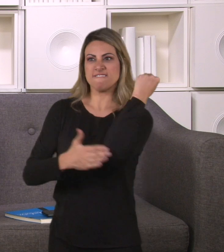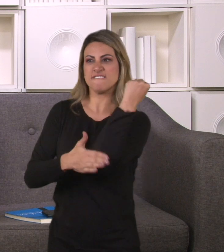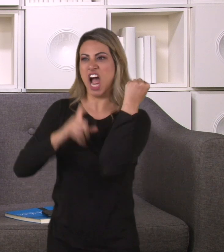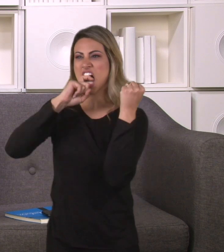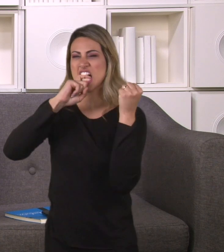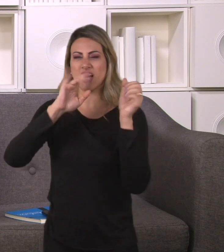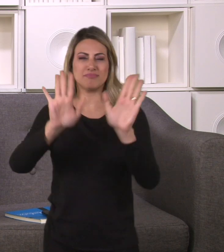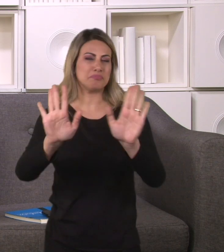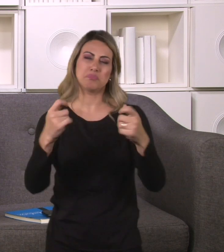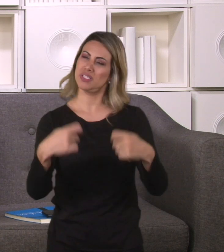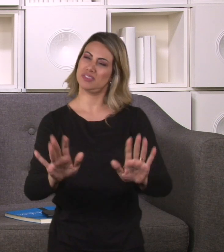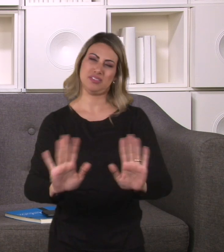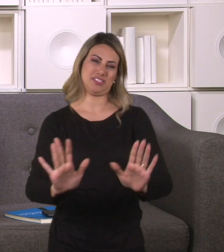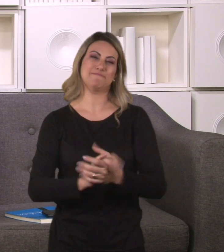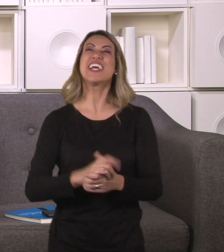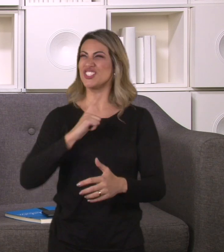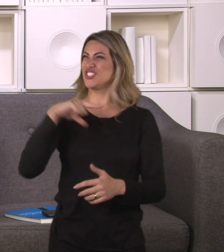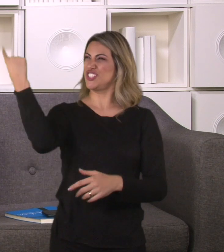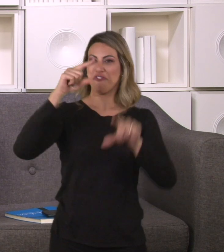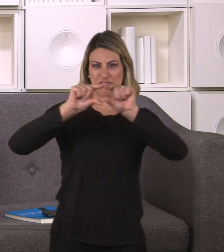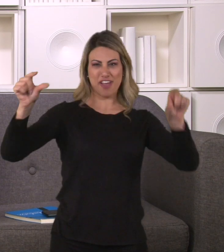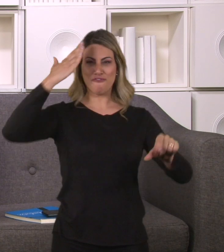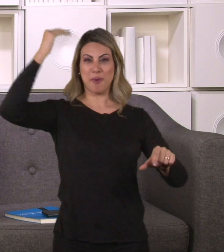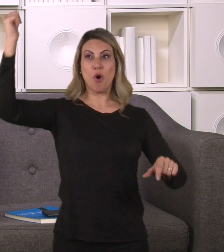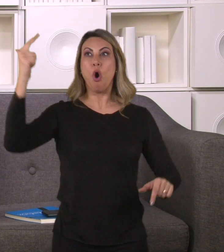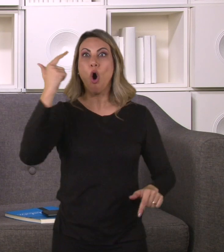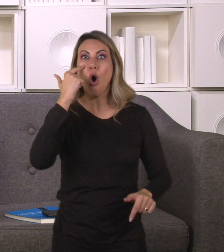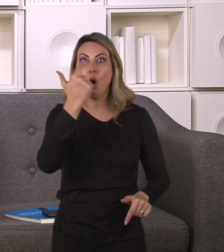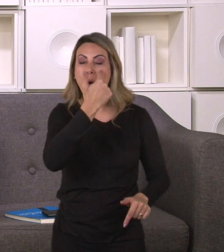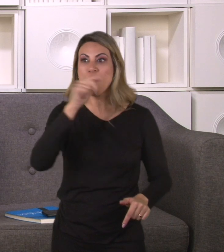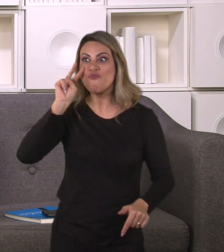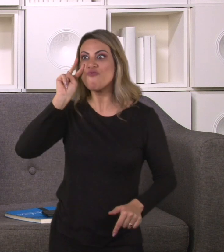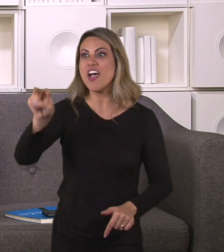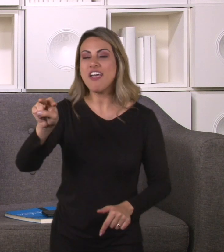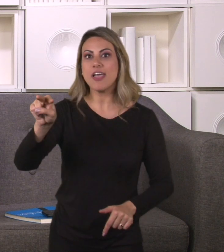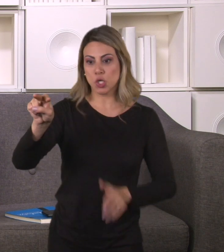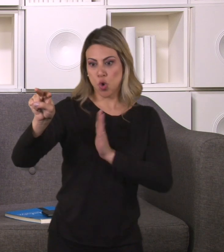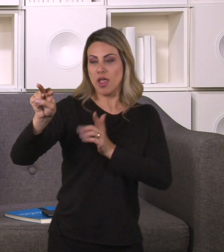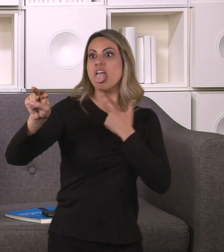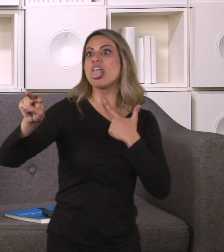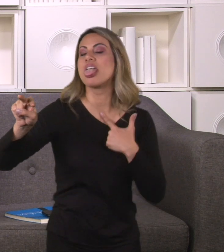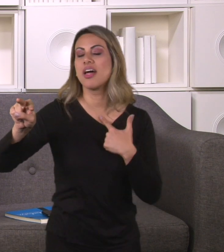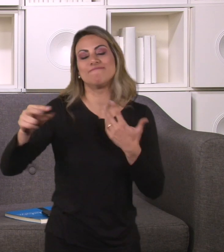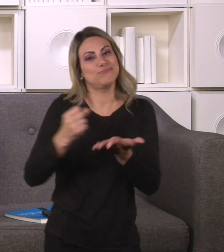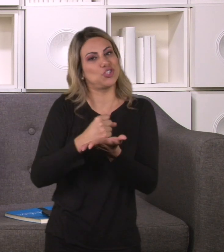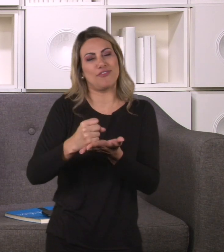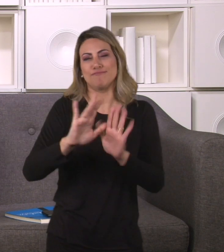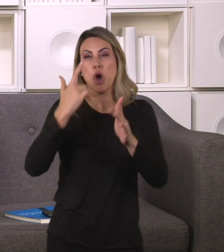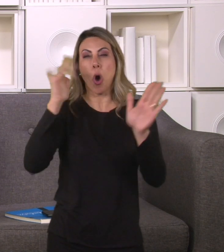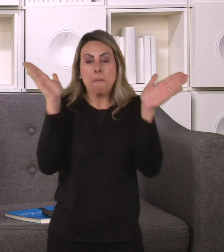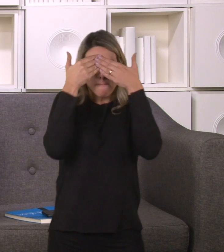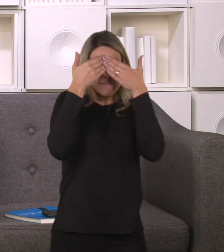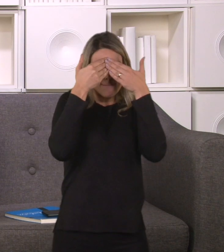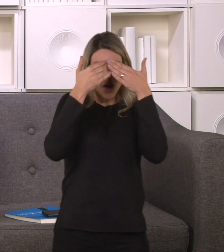que a gente vê muita coisa. E a gente deseja muita coisa. Nós vivemos num mundo vitrine. E nem